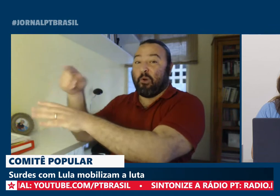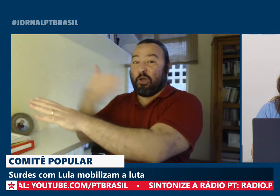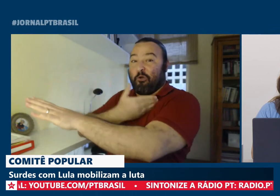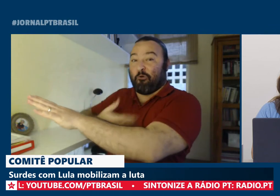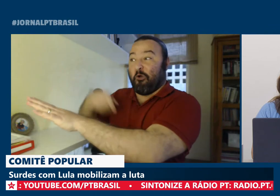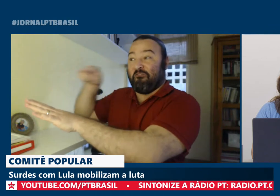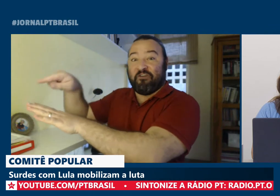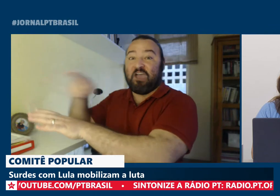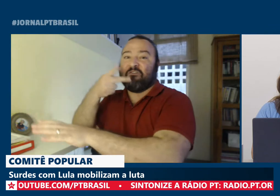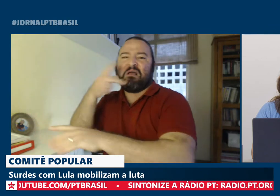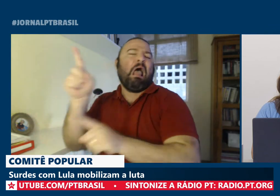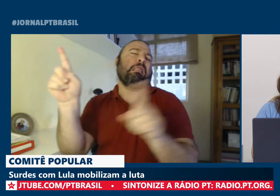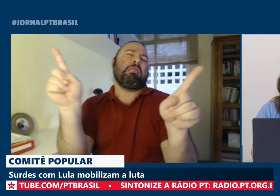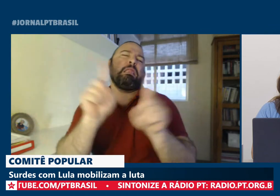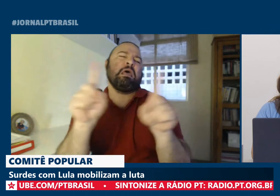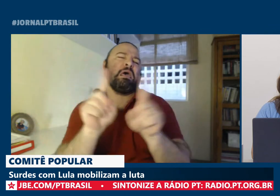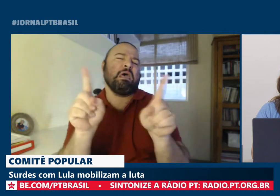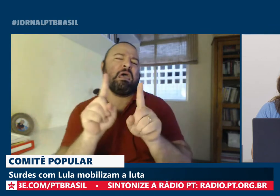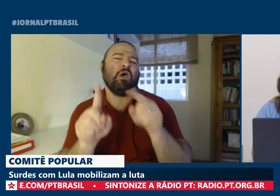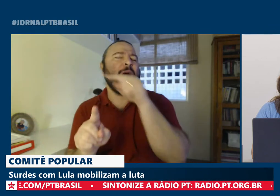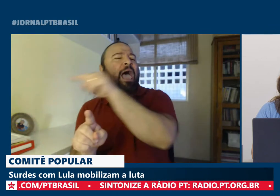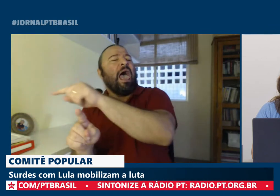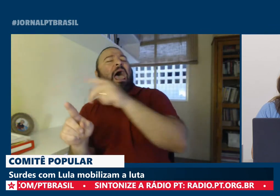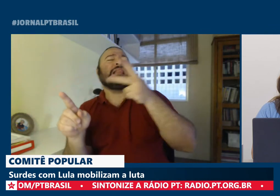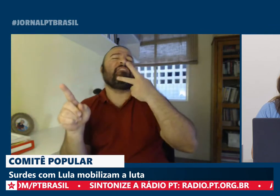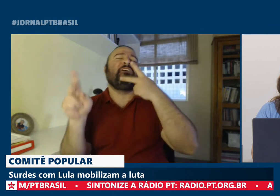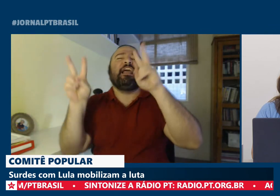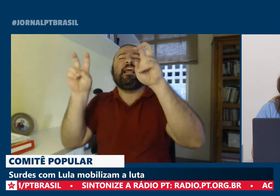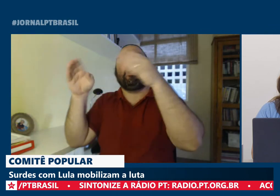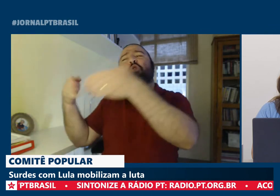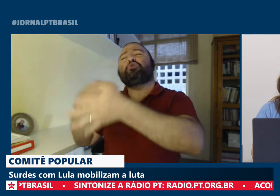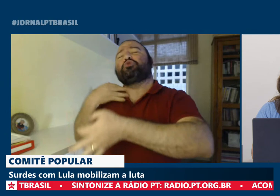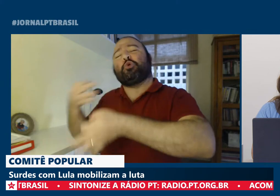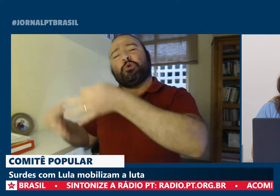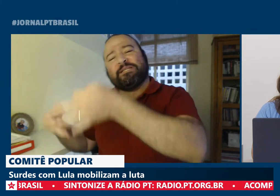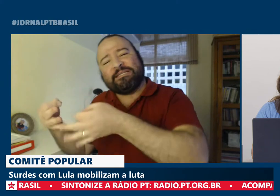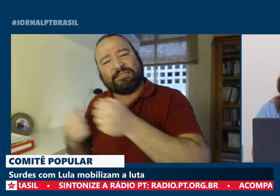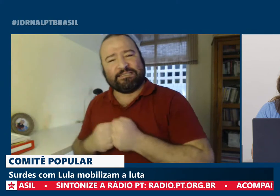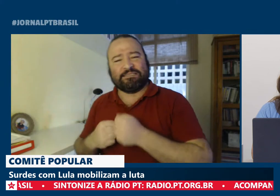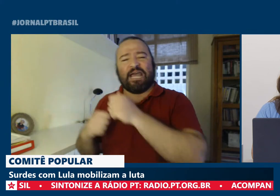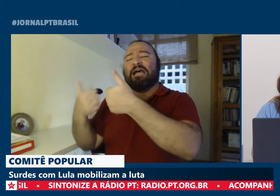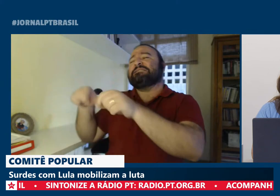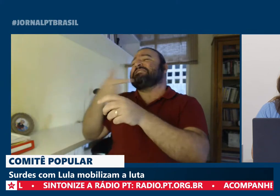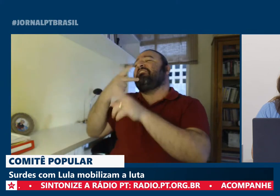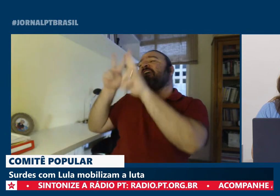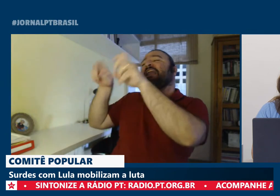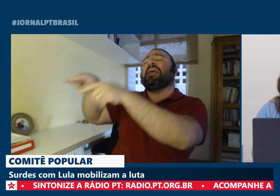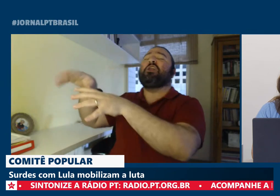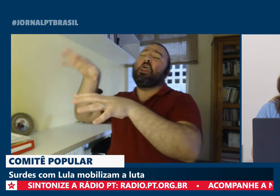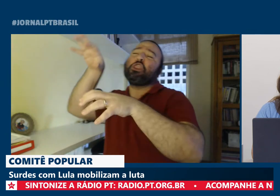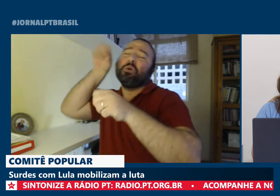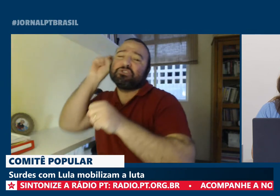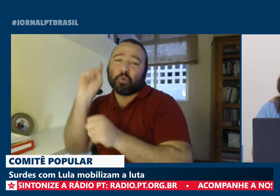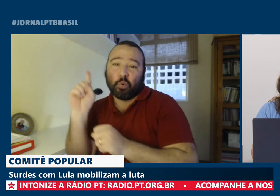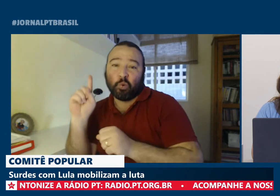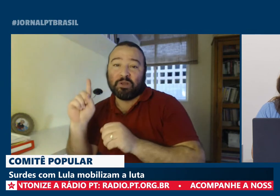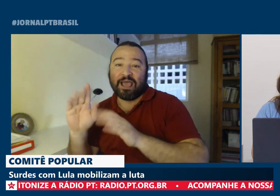o que aconteceu? Esse governo, a gente fez muita